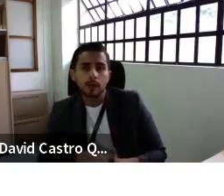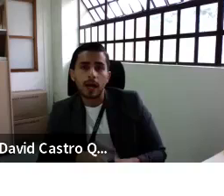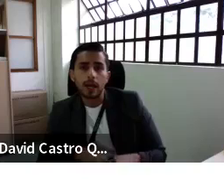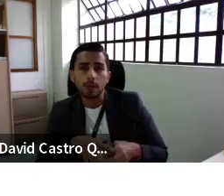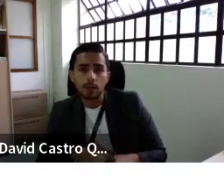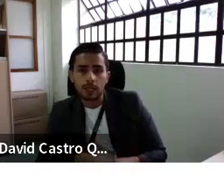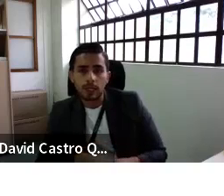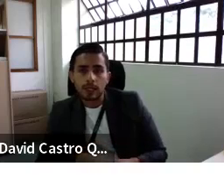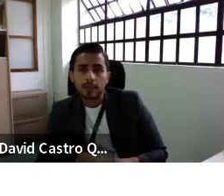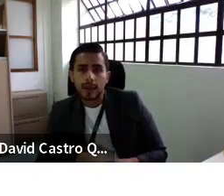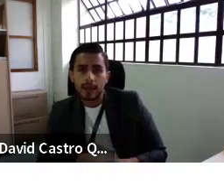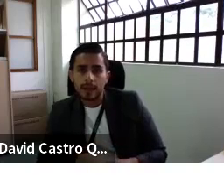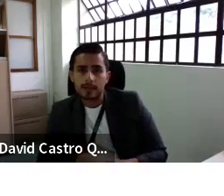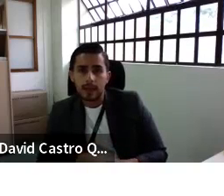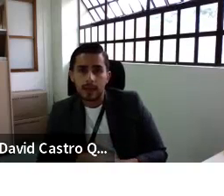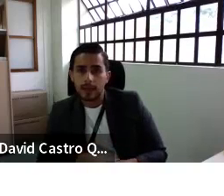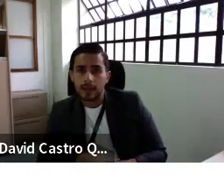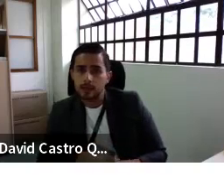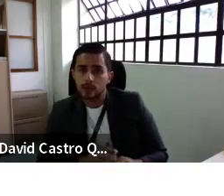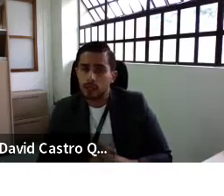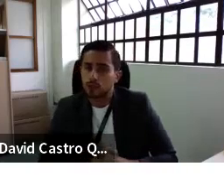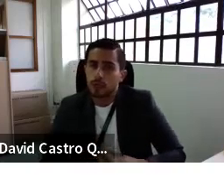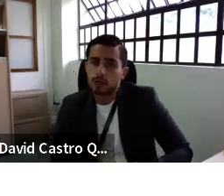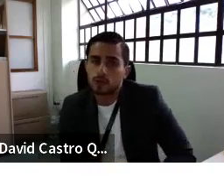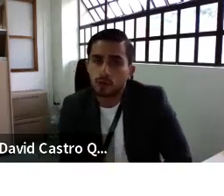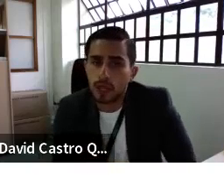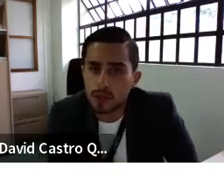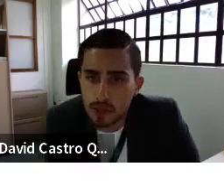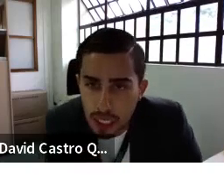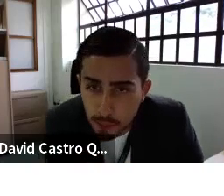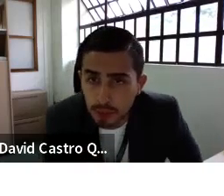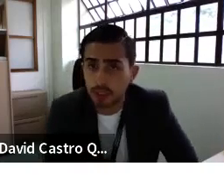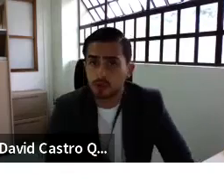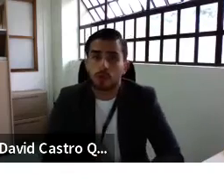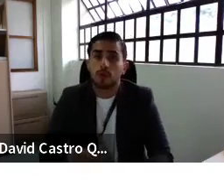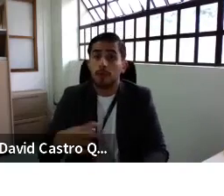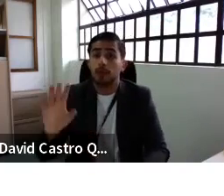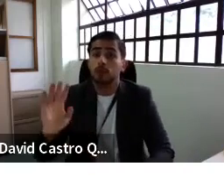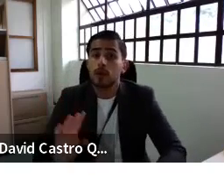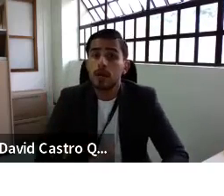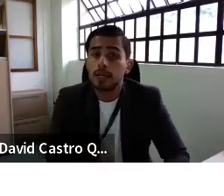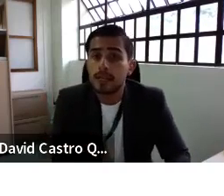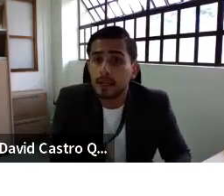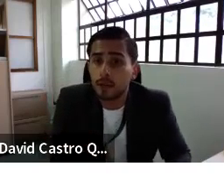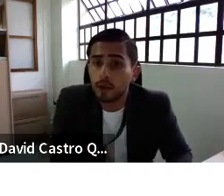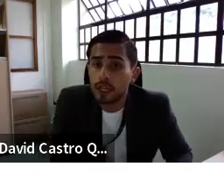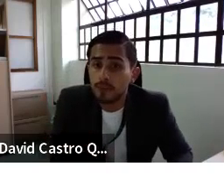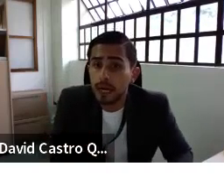habiendo una hegemonía de esas naciones o de esos contextos que exportan esos conocimientos y esas tecnologías para